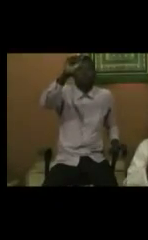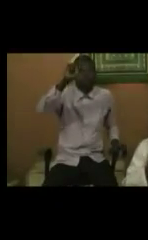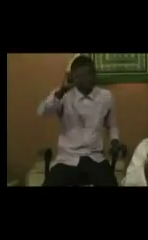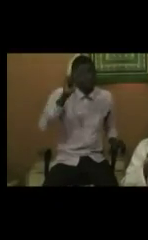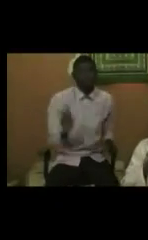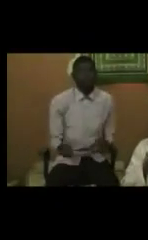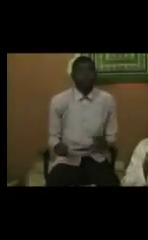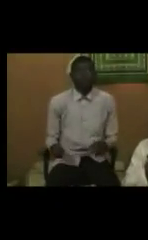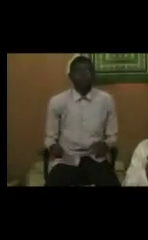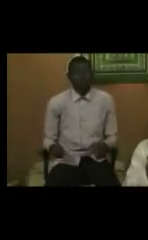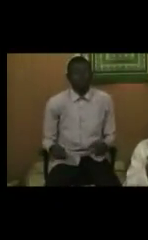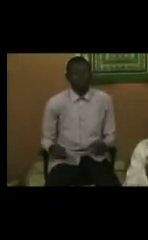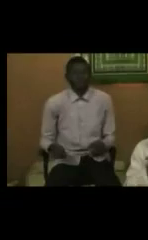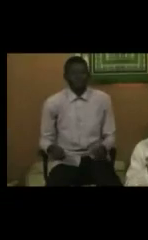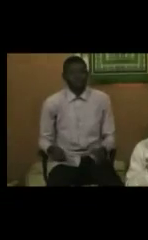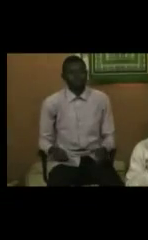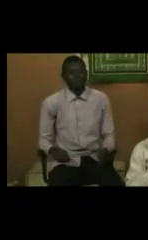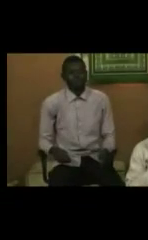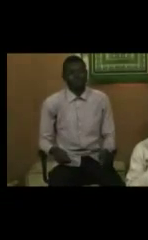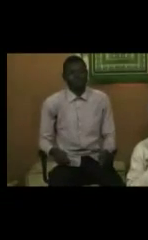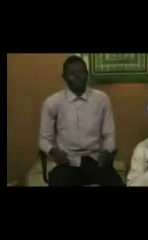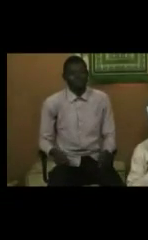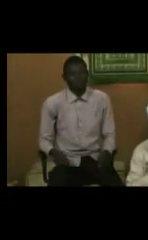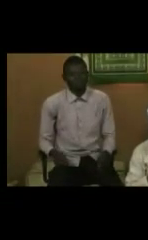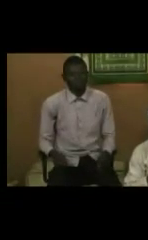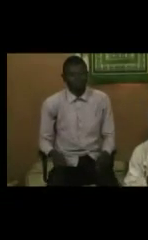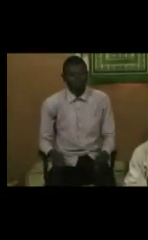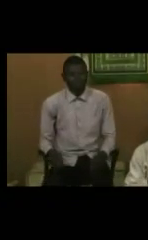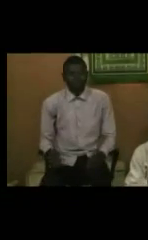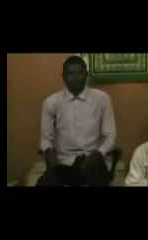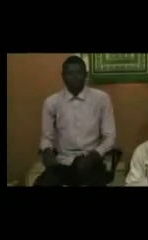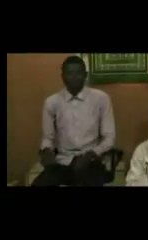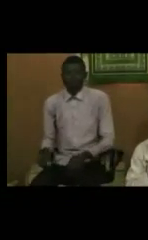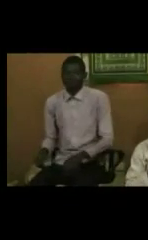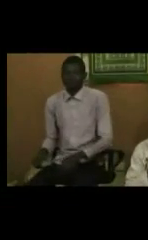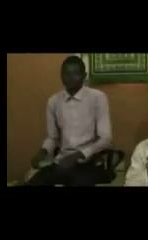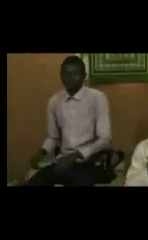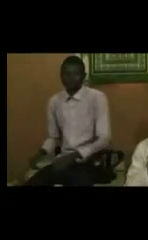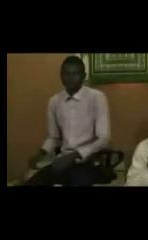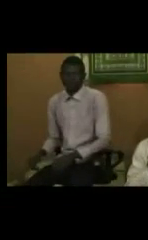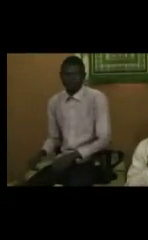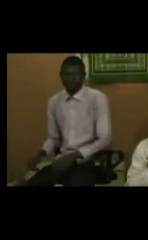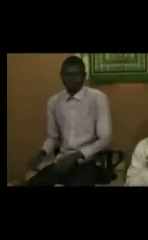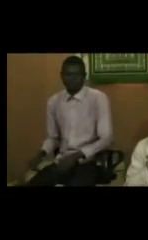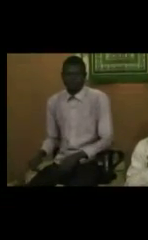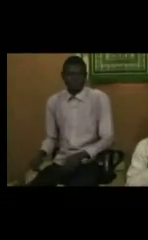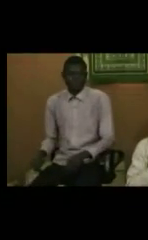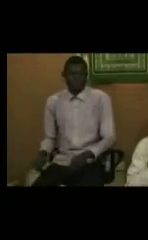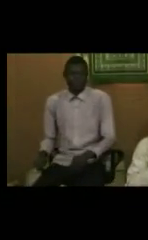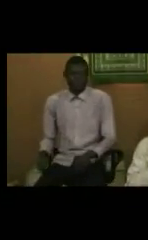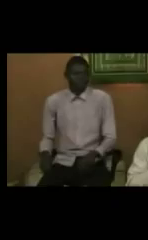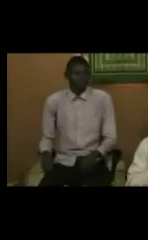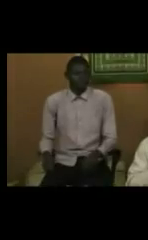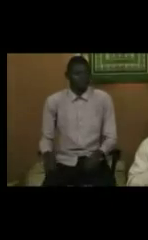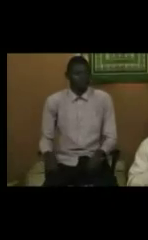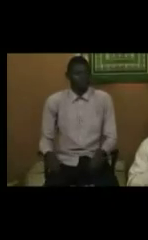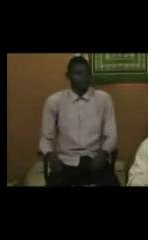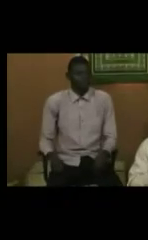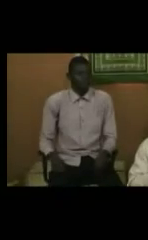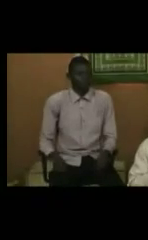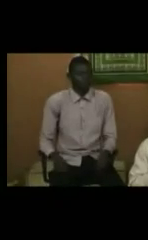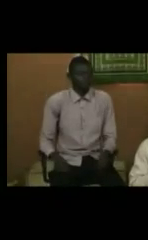tori bi pe ngba olohun ni elese lati di orin ku ati gba ko lohun da ko wakati marun no